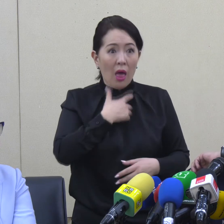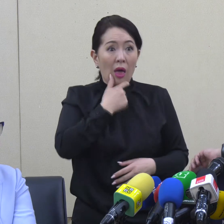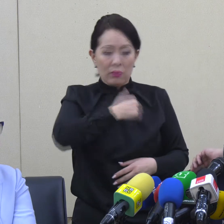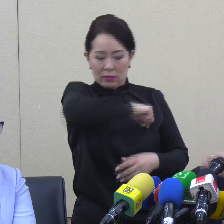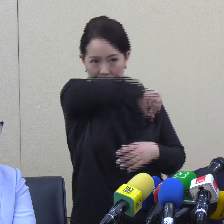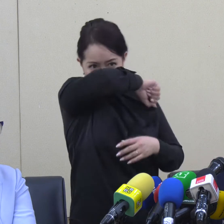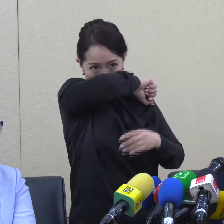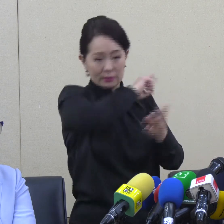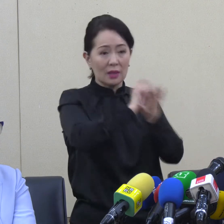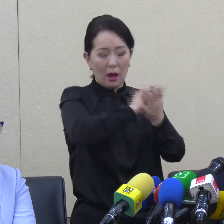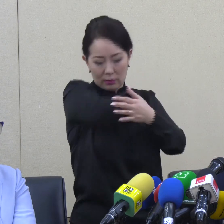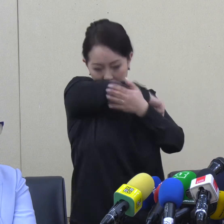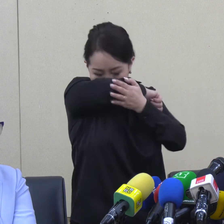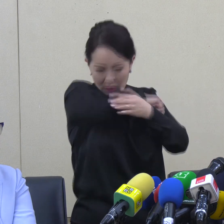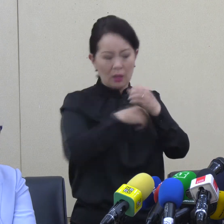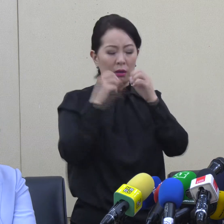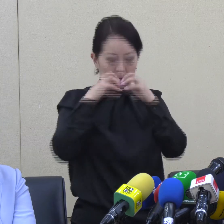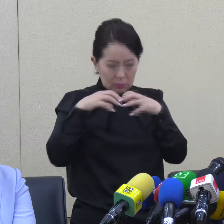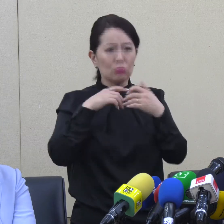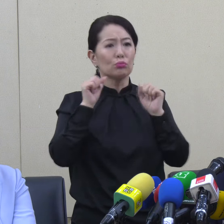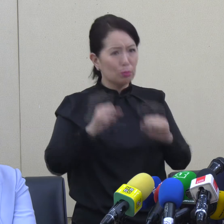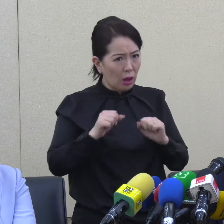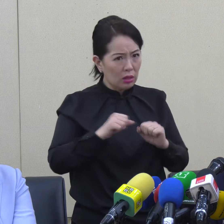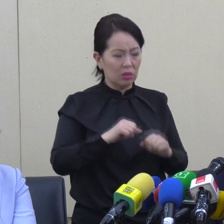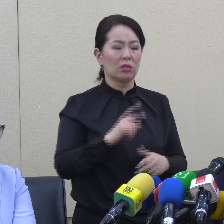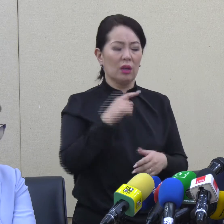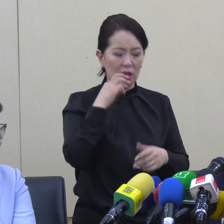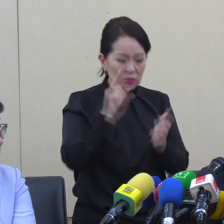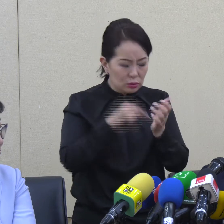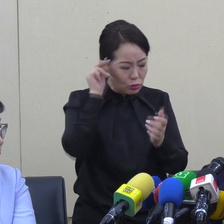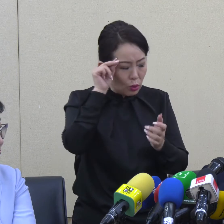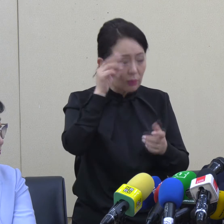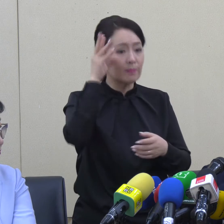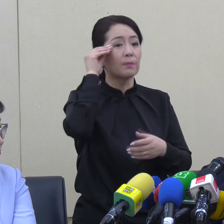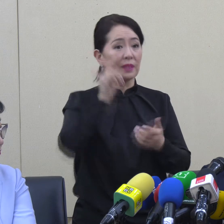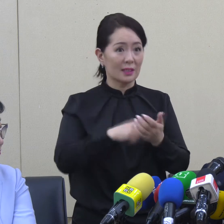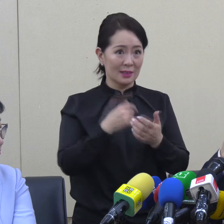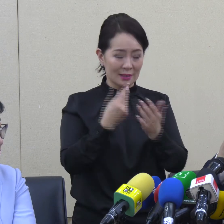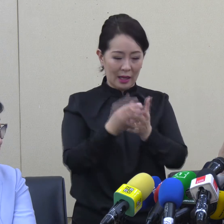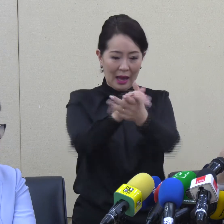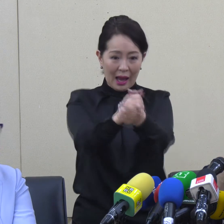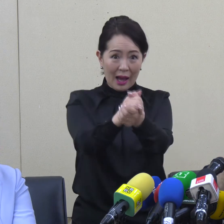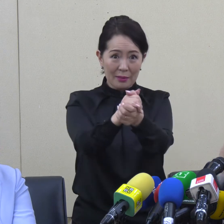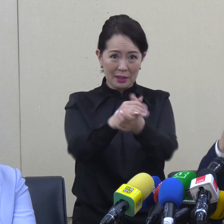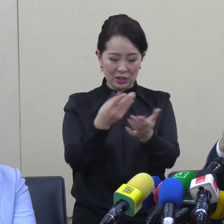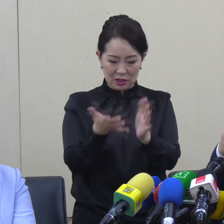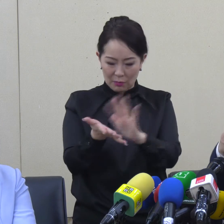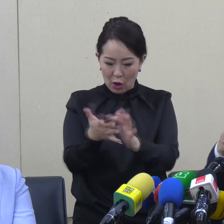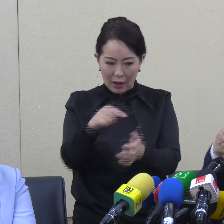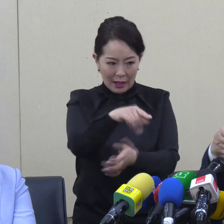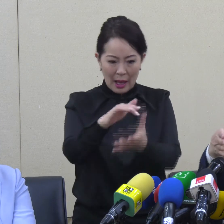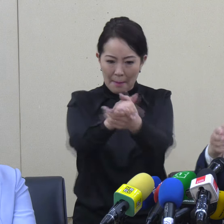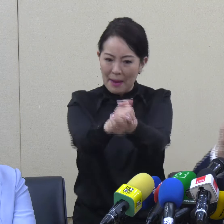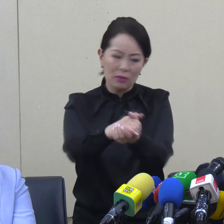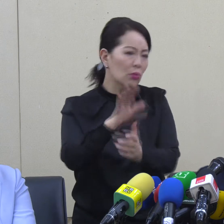ингэж найцаа гэж зааж өгсөн тэрийг хэрэглэмээр байна. Одоо сая одоо гар барихтаа заавал энэ чихтэй гараараа ингэж гарыг